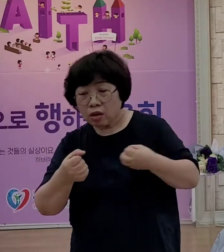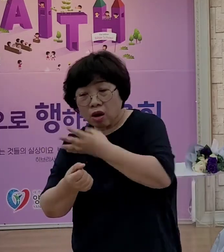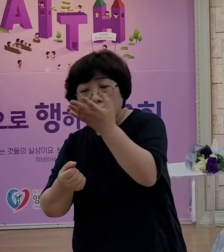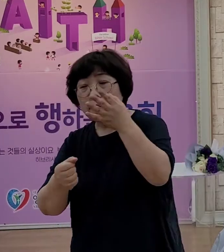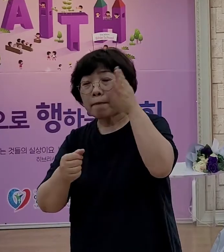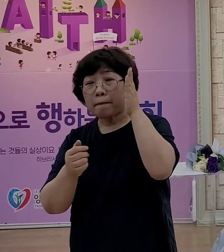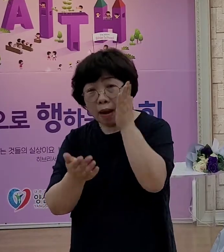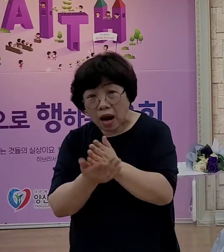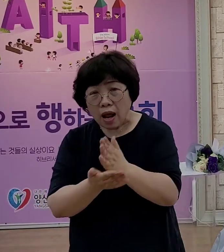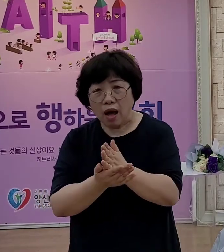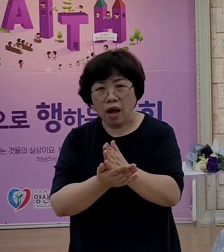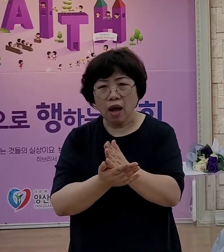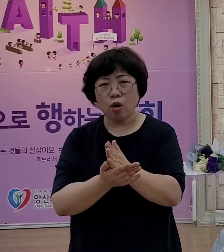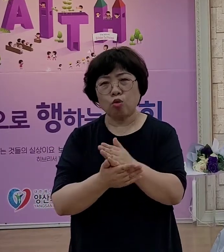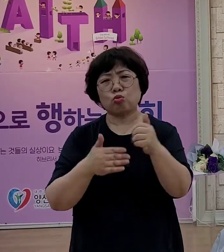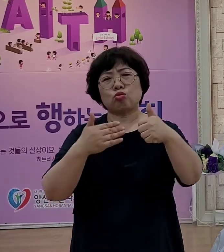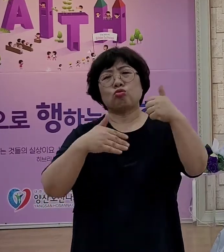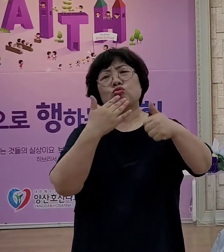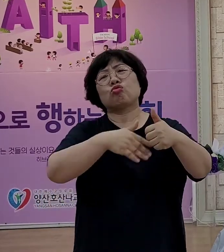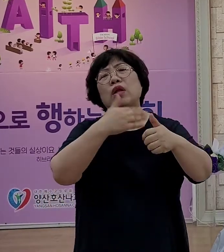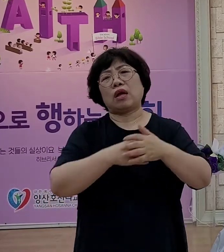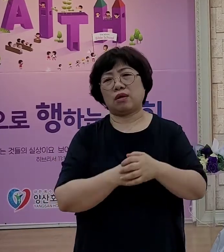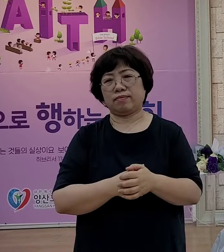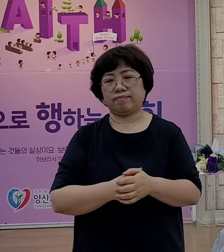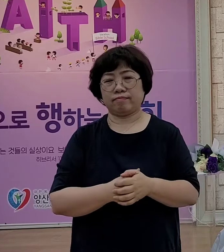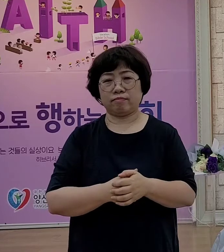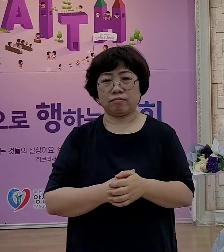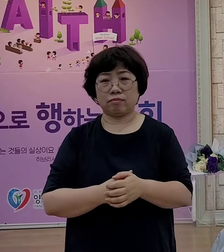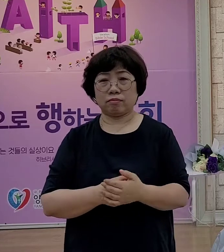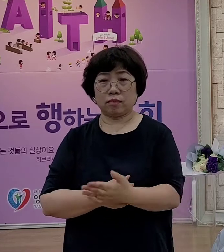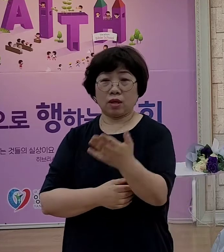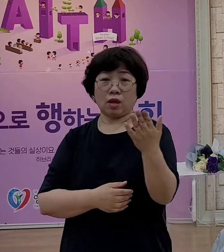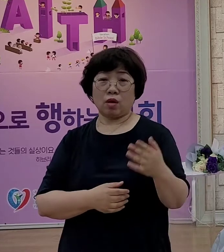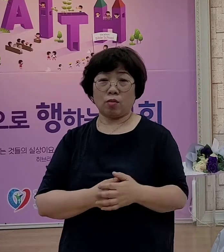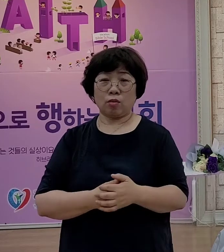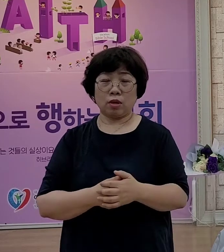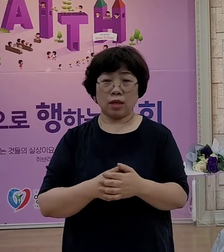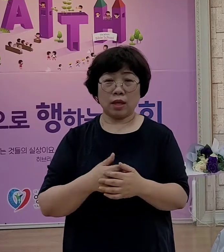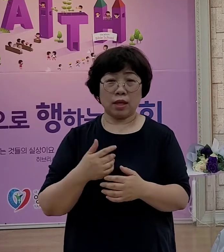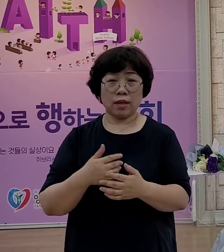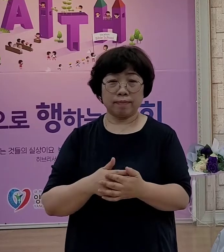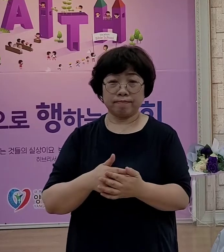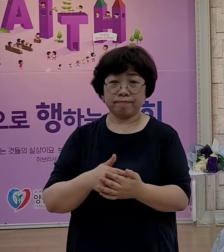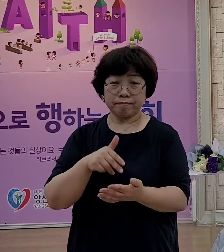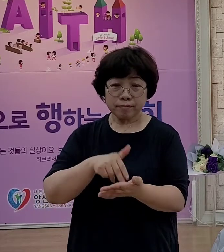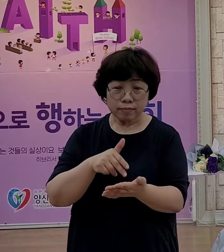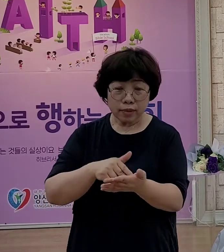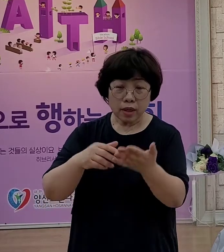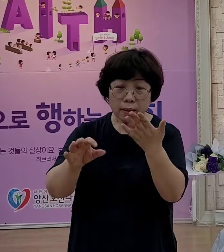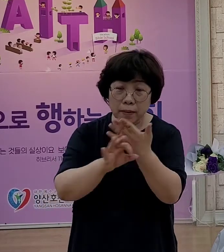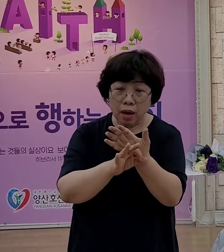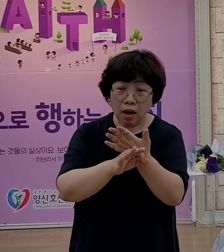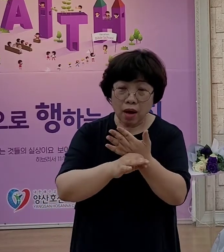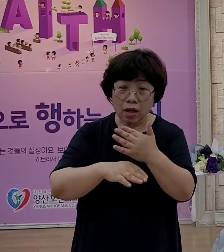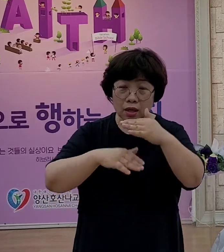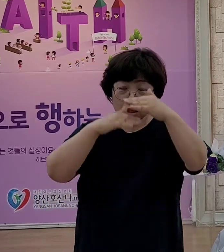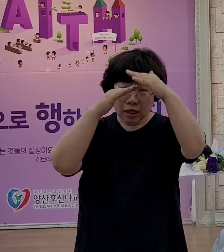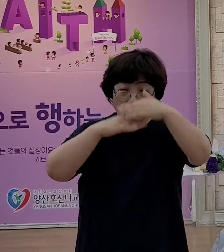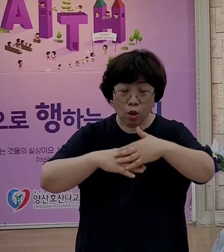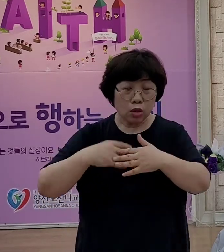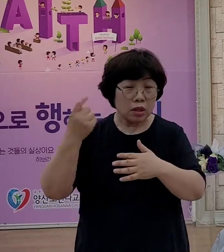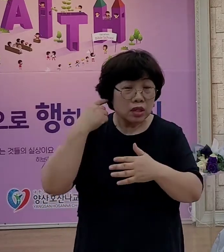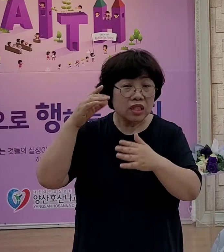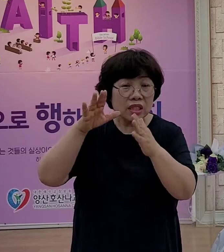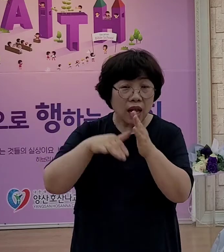제가 그 말을 딱 들었을 때 여러분이 지금 그 말을 들었을 때 어떤 생각이 드세요? 그러니까 이게